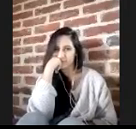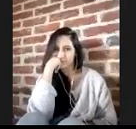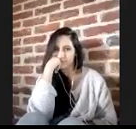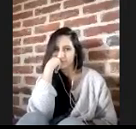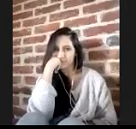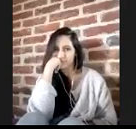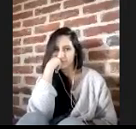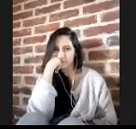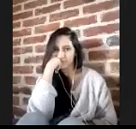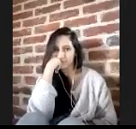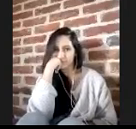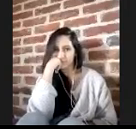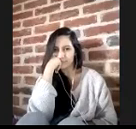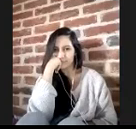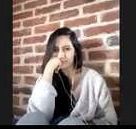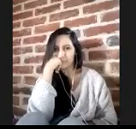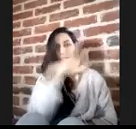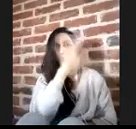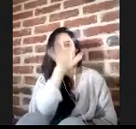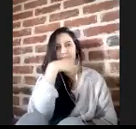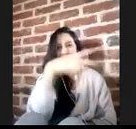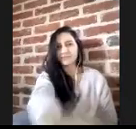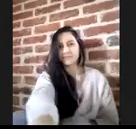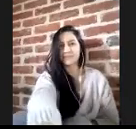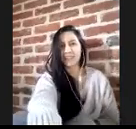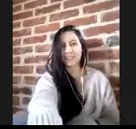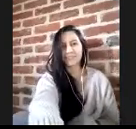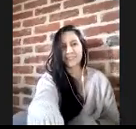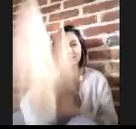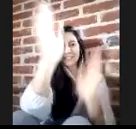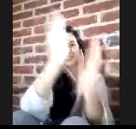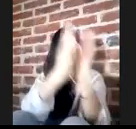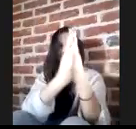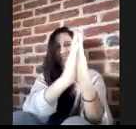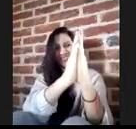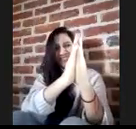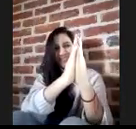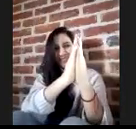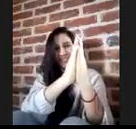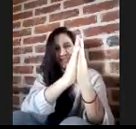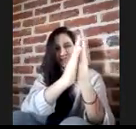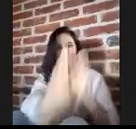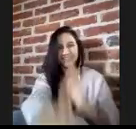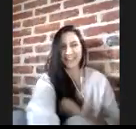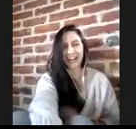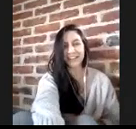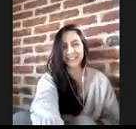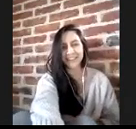¿Te escucho, Lucero? No. Ay, muchas gracias. Bueno, mientras Amar, me gustó muchísimo. ¿Ah, yo? Ay, ah, no. Sí.